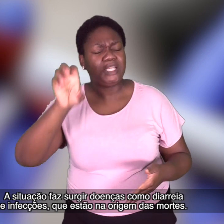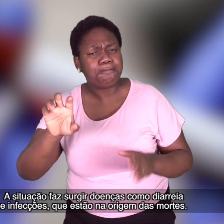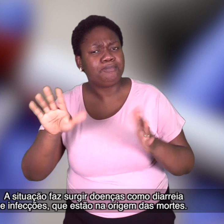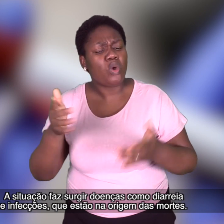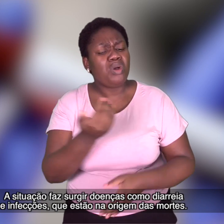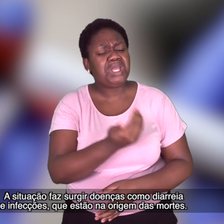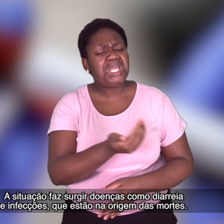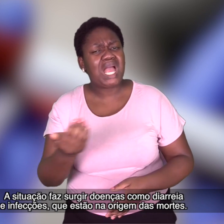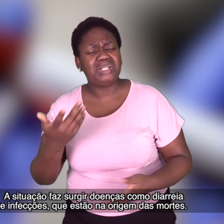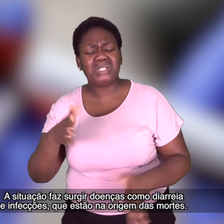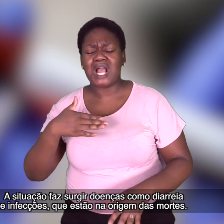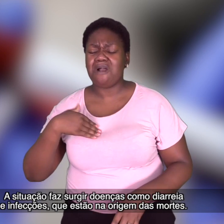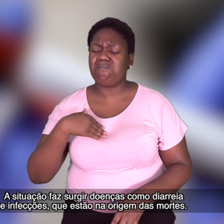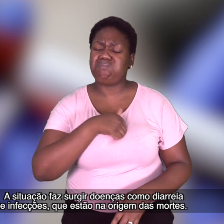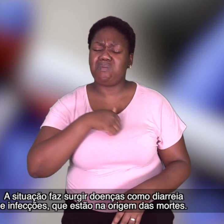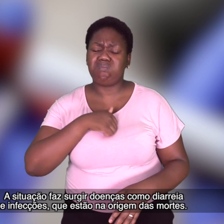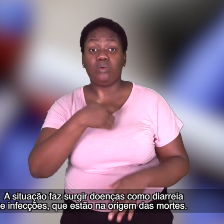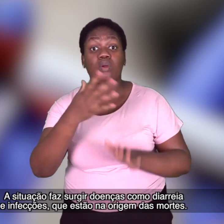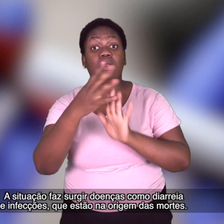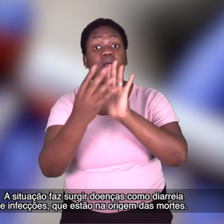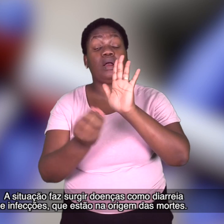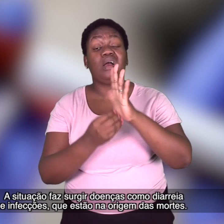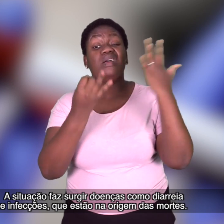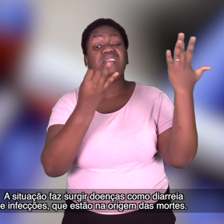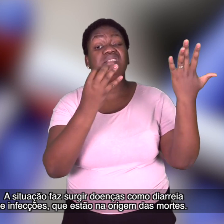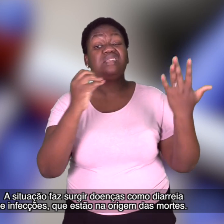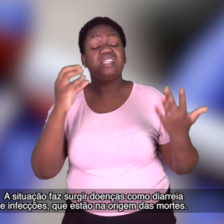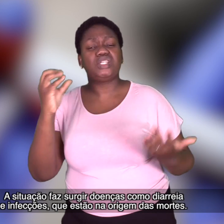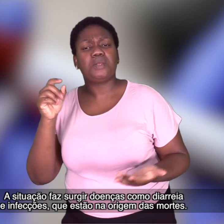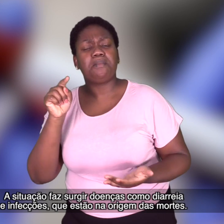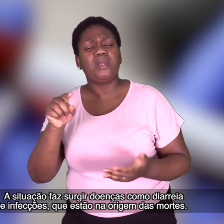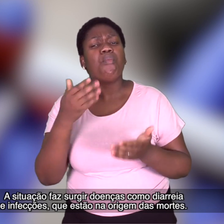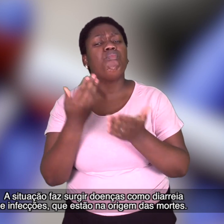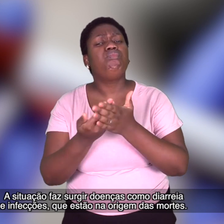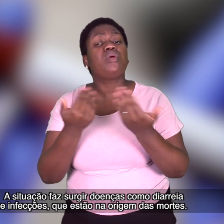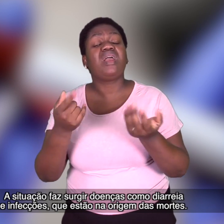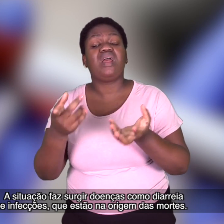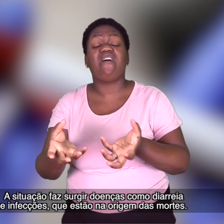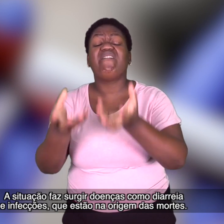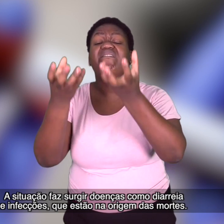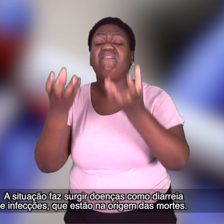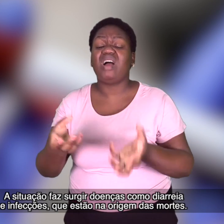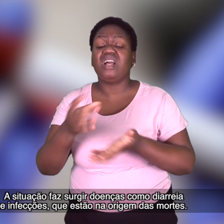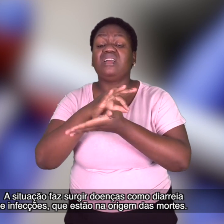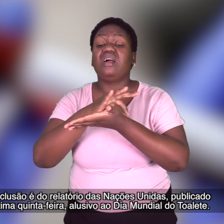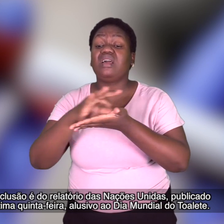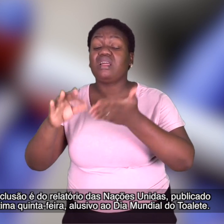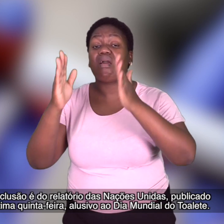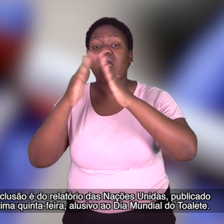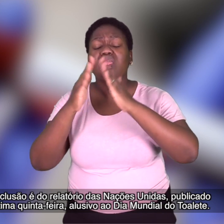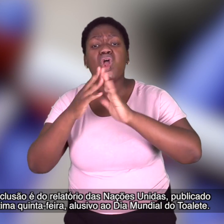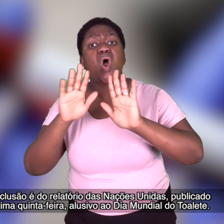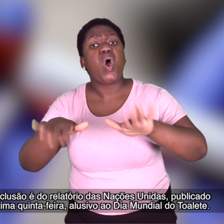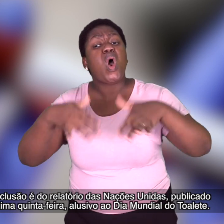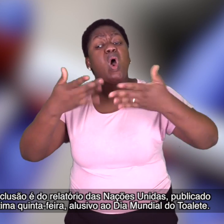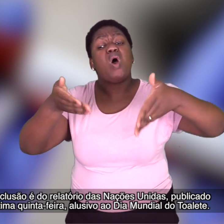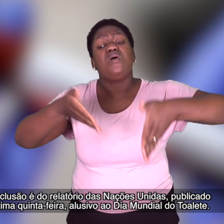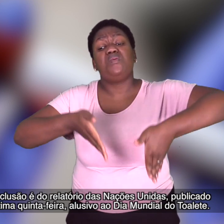faz surgir doenças como diarreia e infeições que estão na origem das mortes. A conclusão é do relatório das Nações